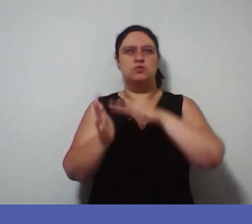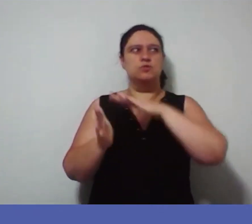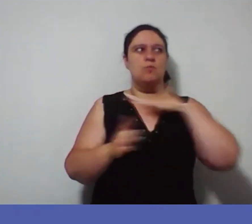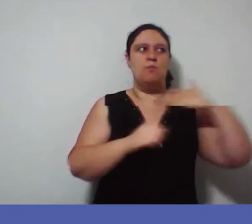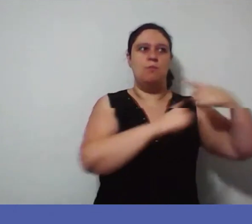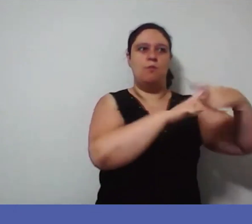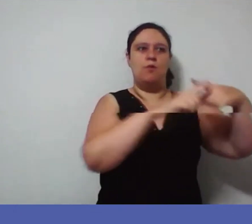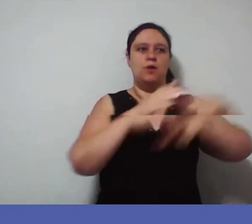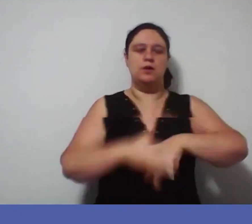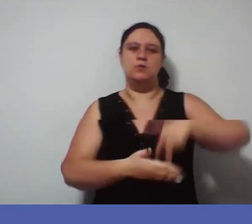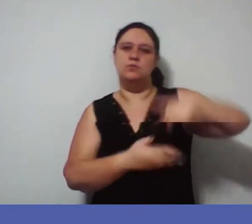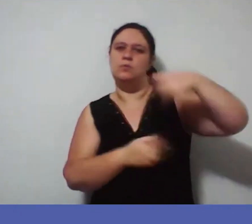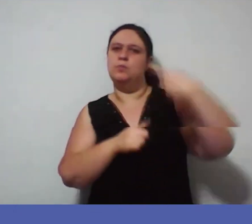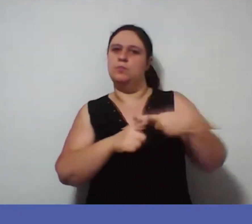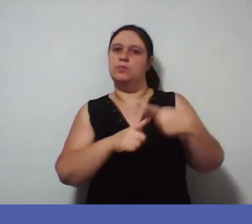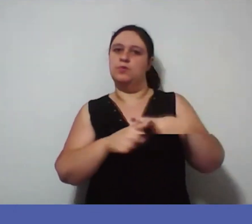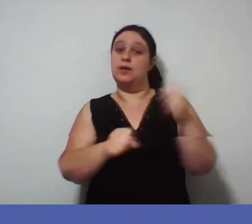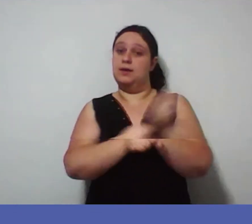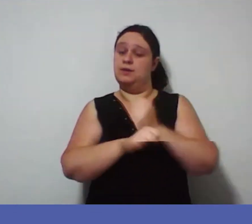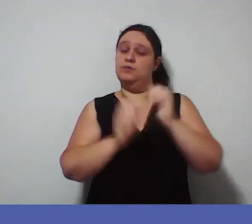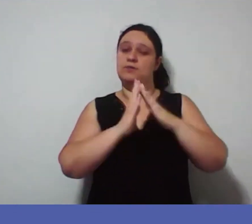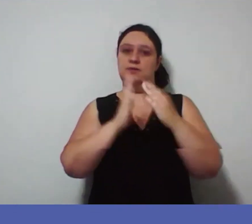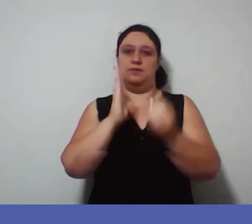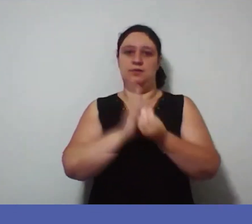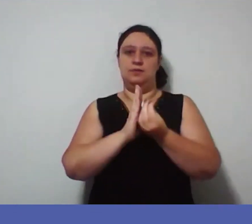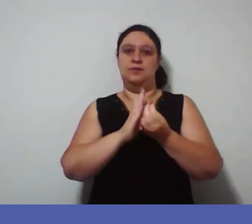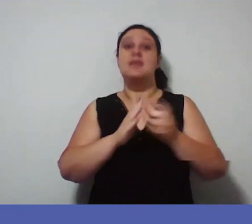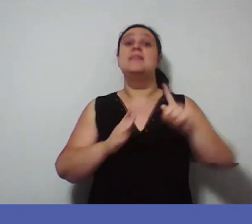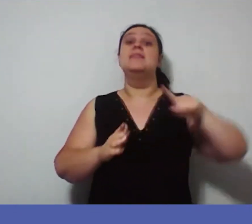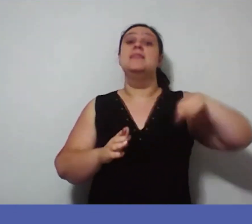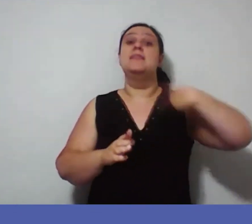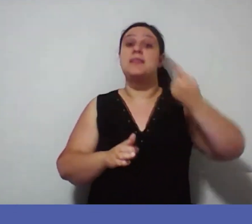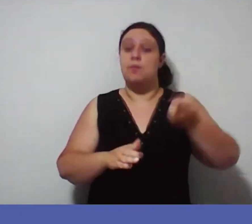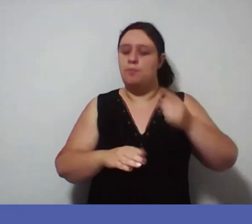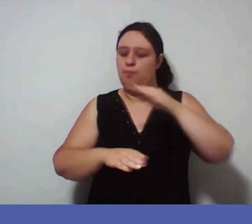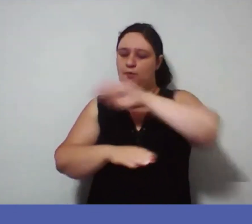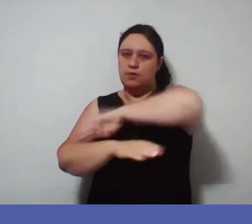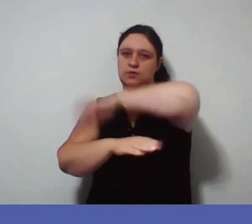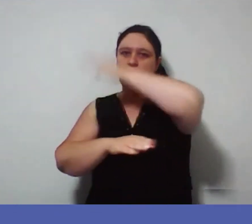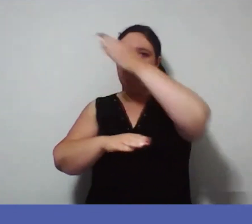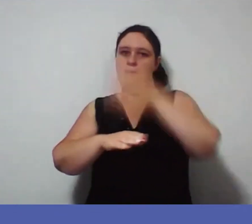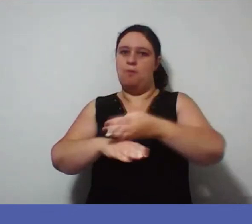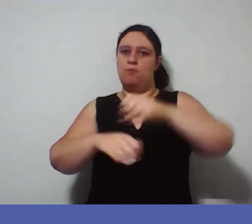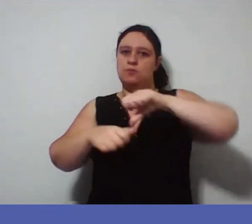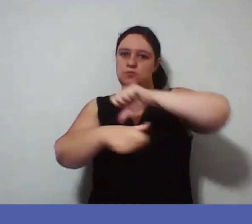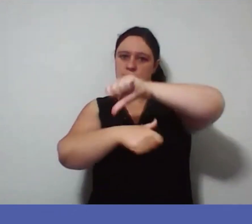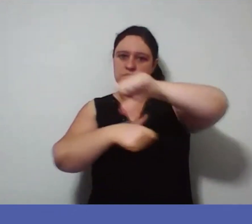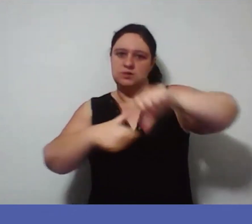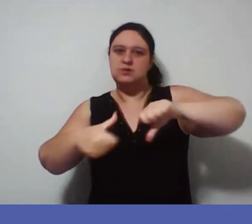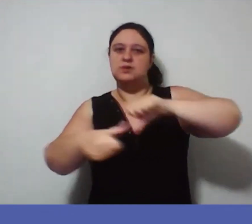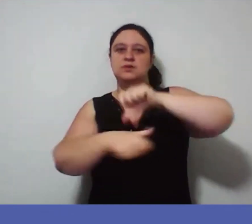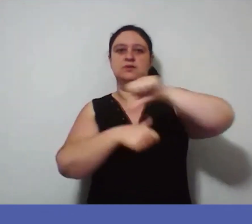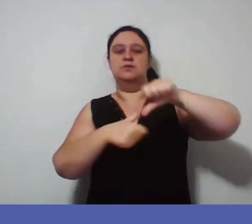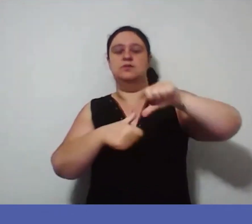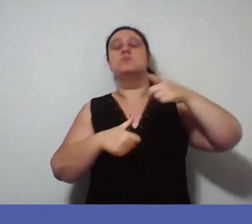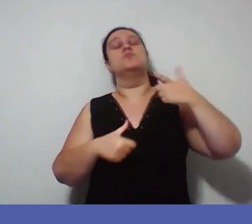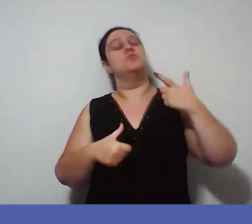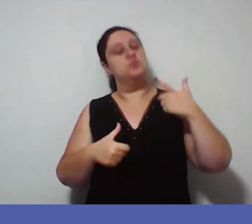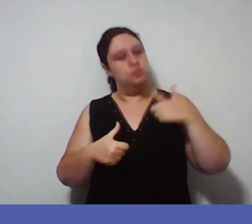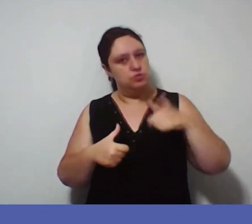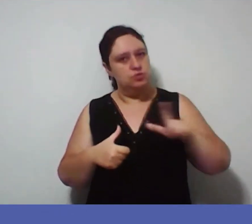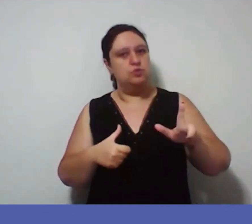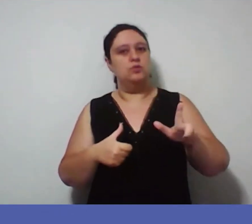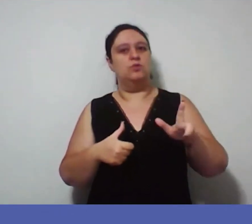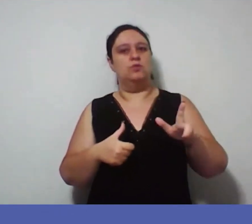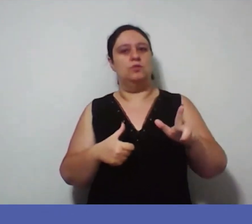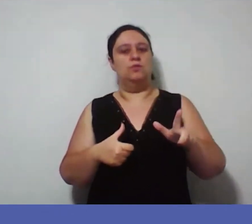depois do Monte da Transfiguração, ele falou outra vez. Quando ele mostrou a sua majestade para